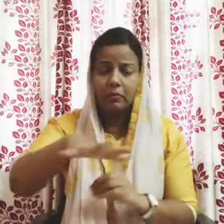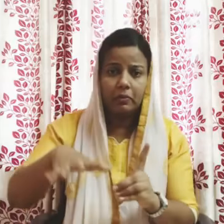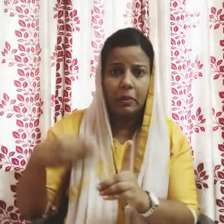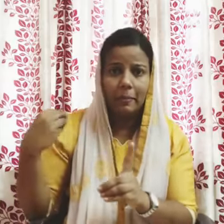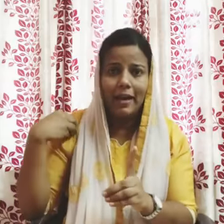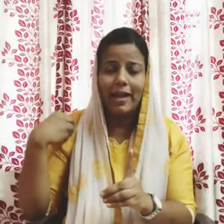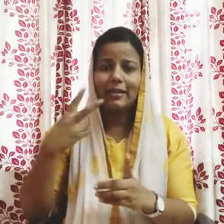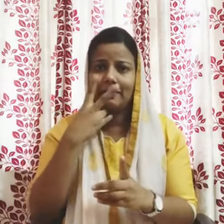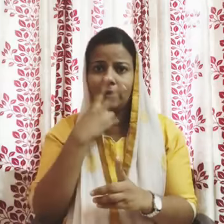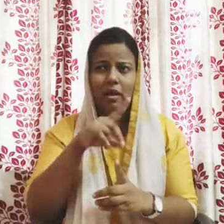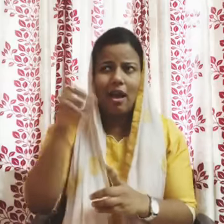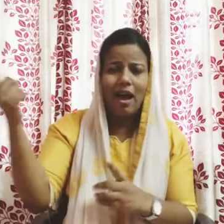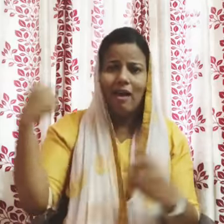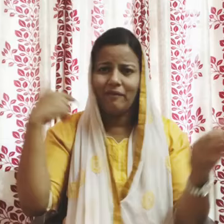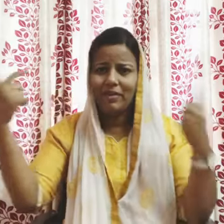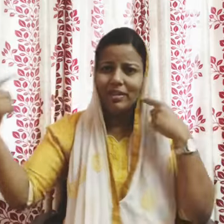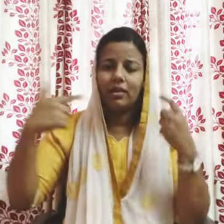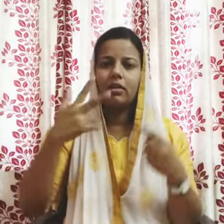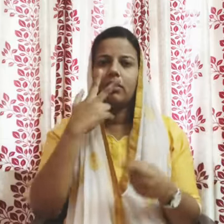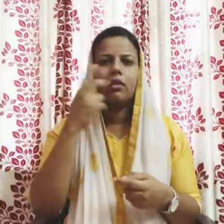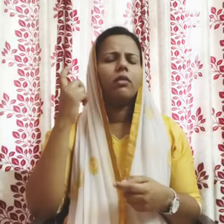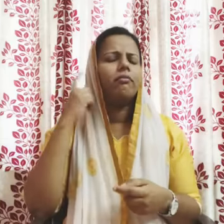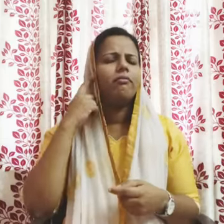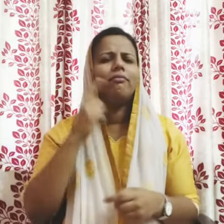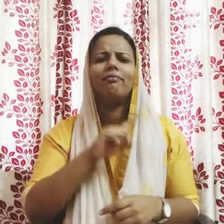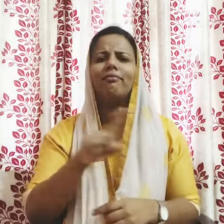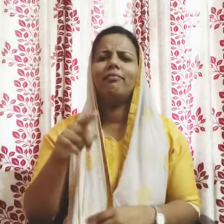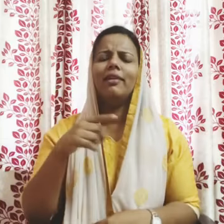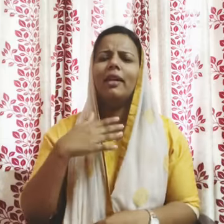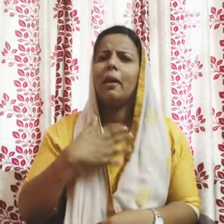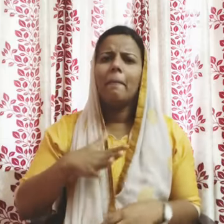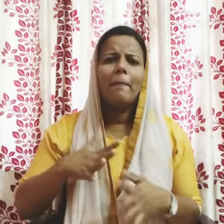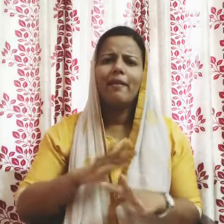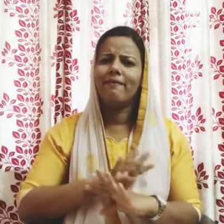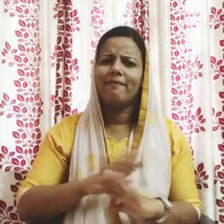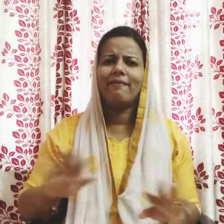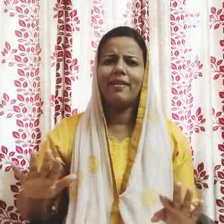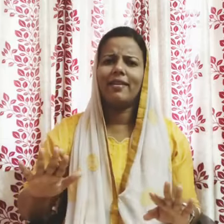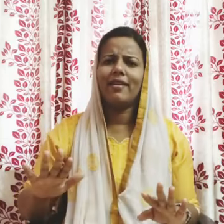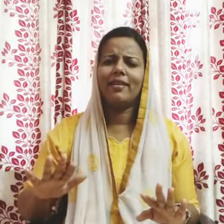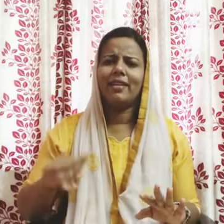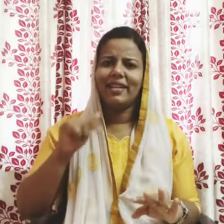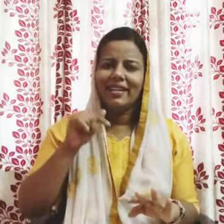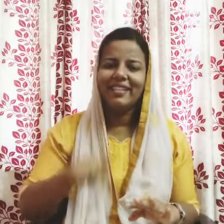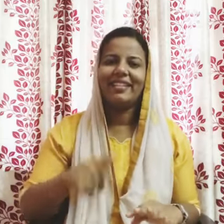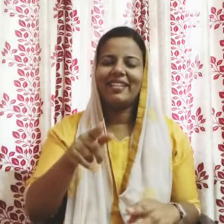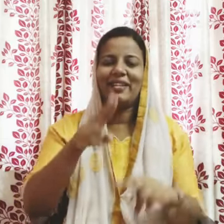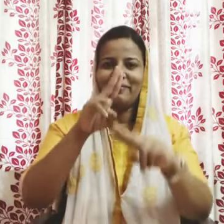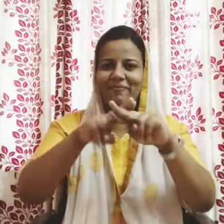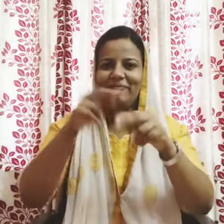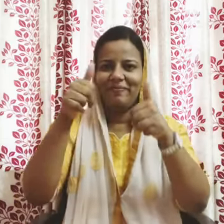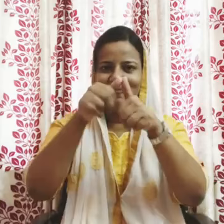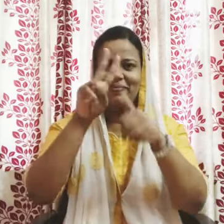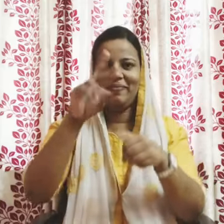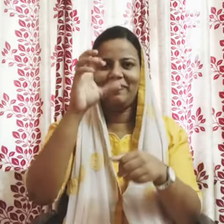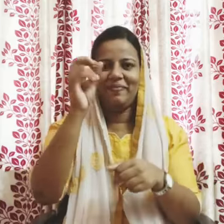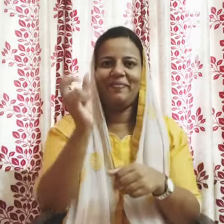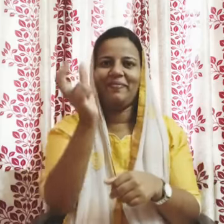കണ്ടോ, അല്ലെങ്കിൽ അത് ഇവരും പറയുന്നത് കേട്ടു, ഒന്നും നിങ്ങൾ ഭയപ്പെടേണ്ട. എന്റെ ഫേവർ നിങ്ങളുടെ മേൽ